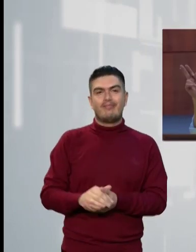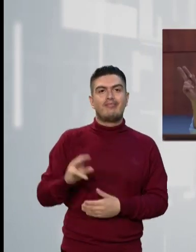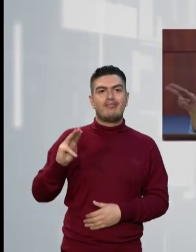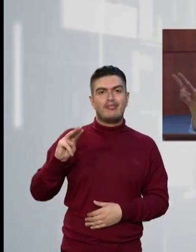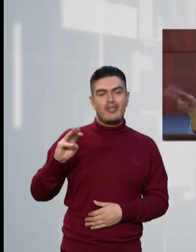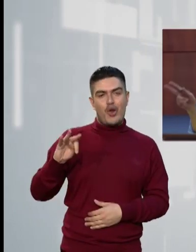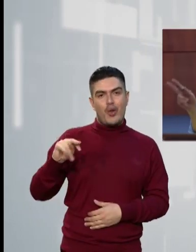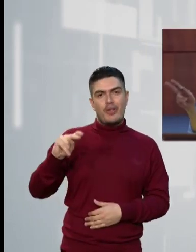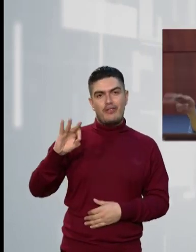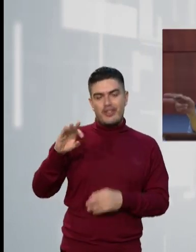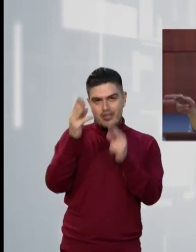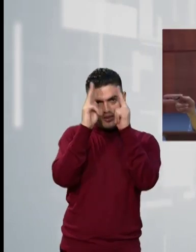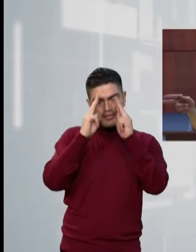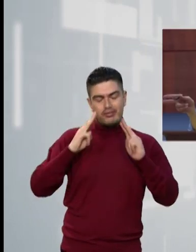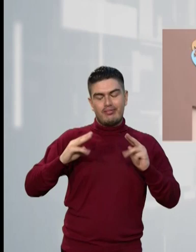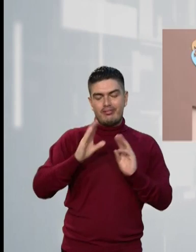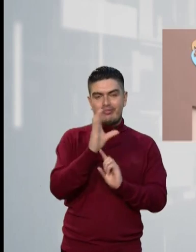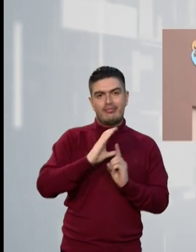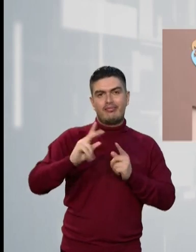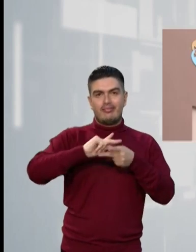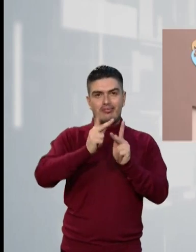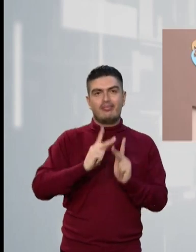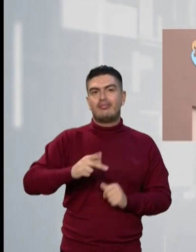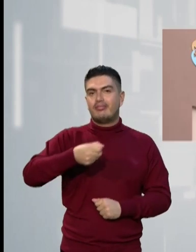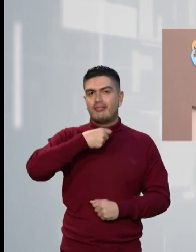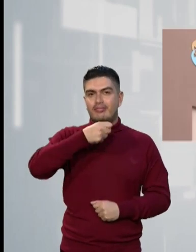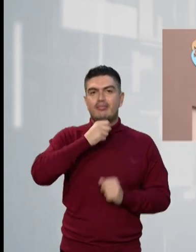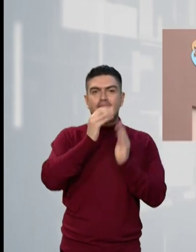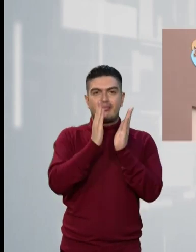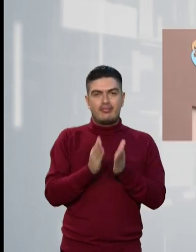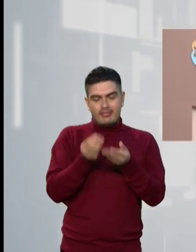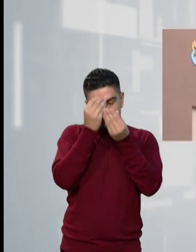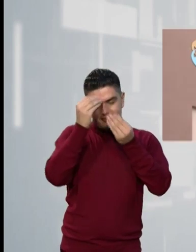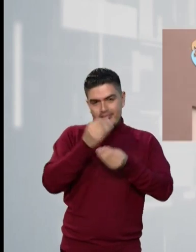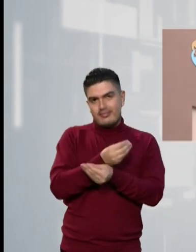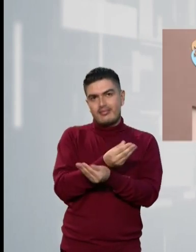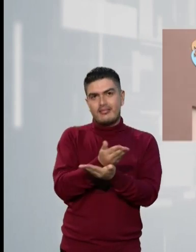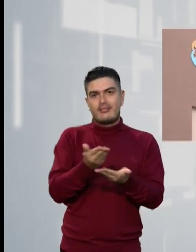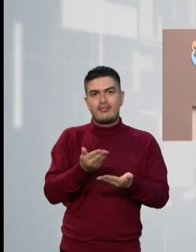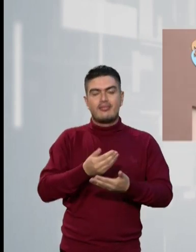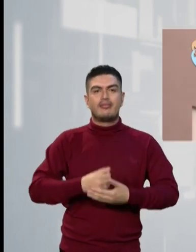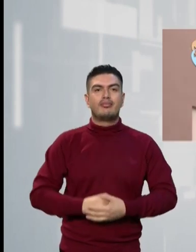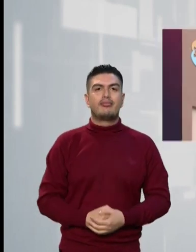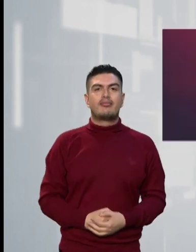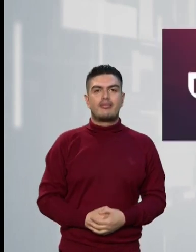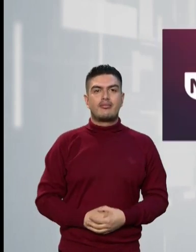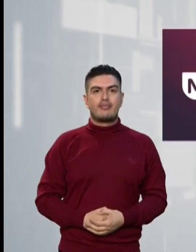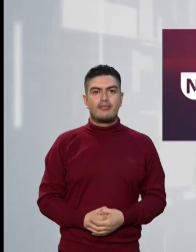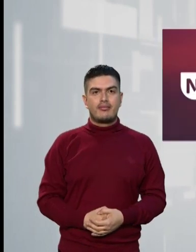invitamos a que juntos fomentemos una cultura de paz con imágenes de Efraín Guerrero les informó Eddy